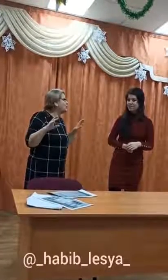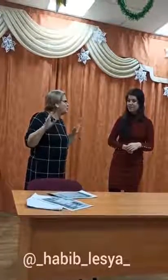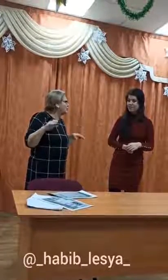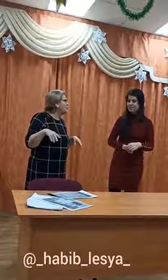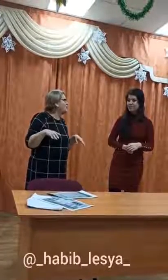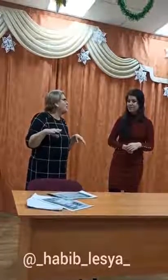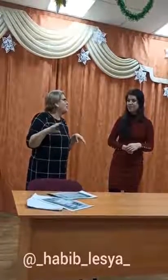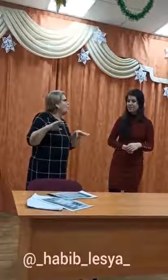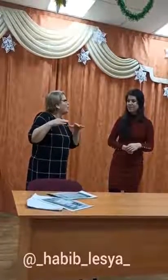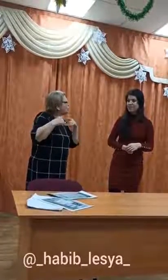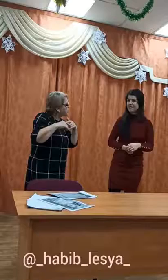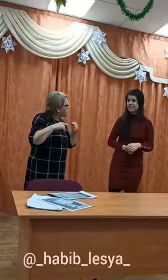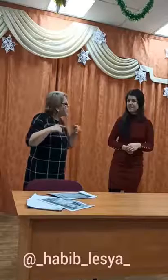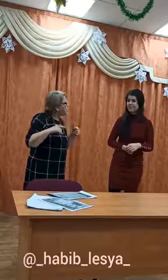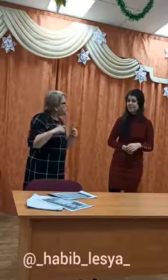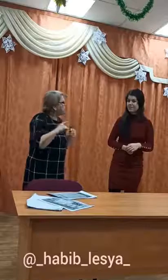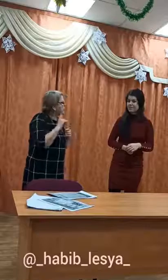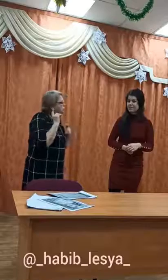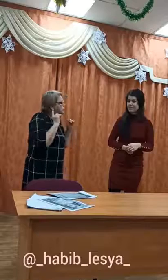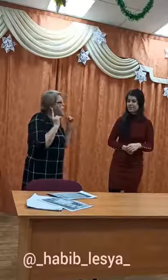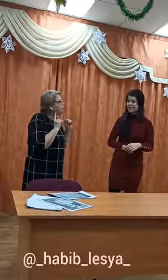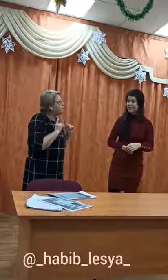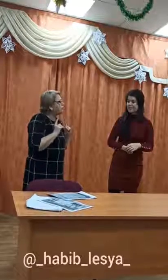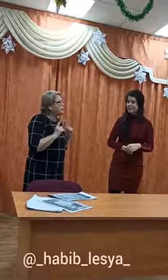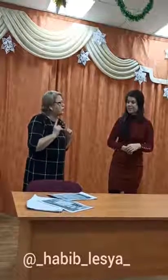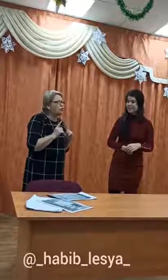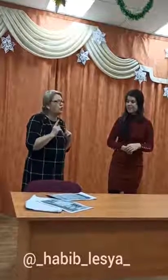интересует. У тебя обманывают. Вот я слышала, в Минске тоже. Надо.